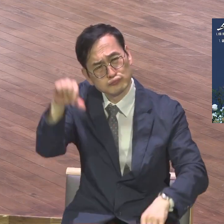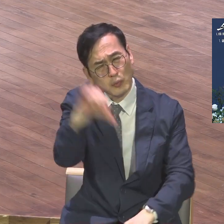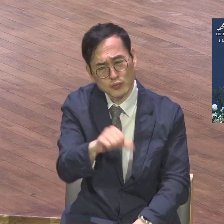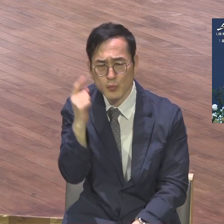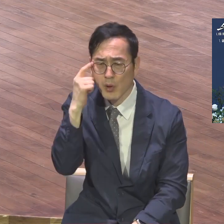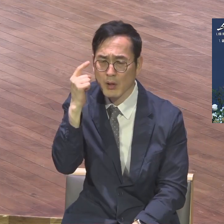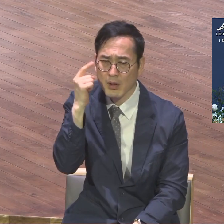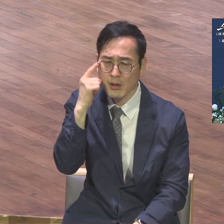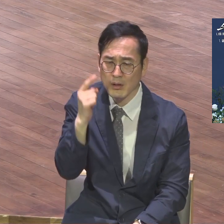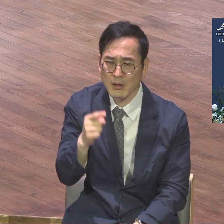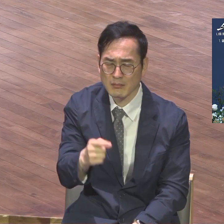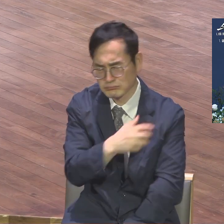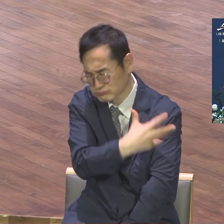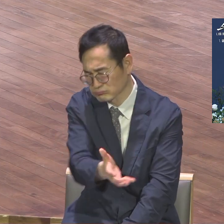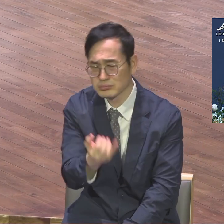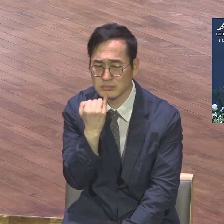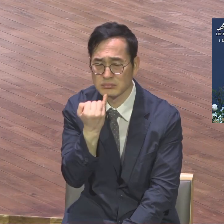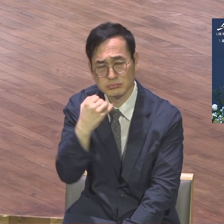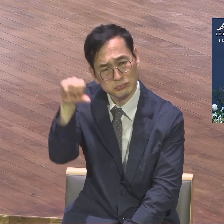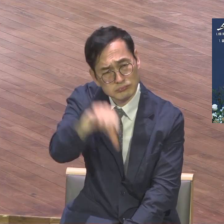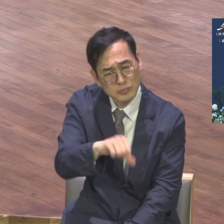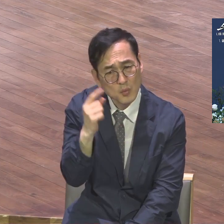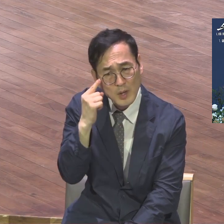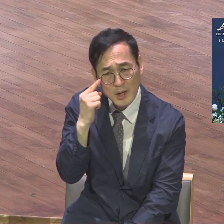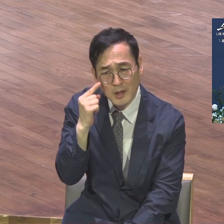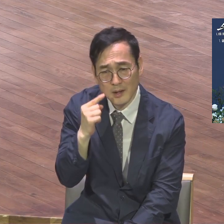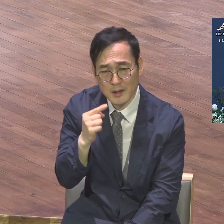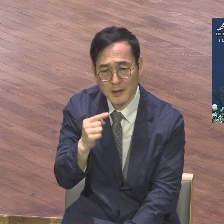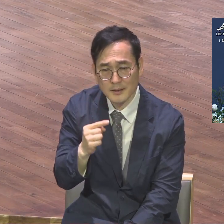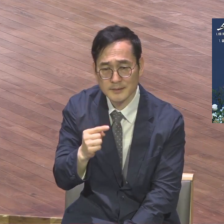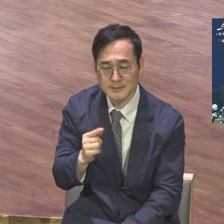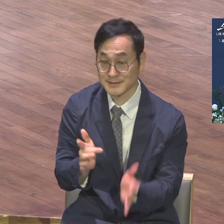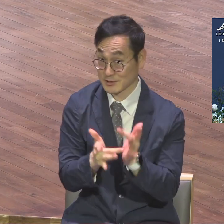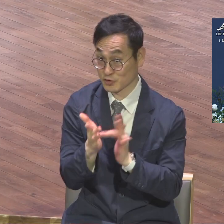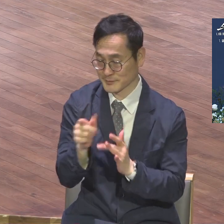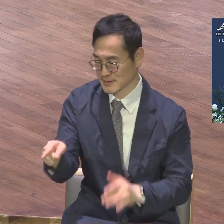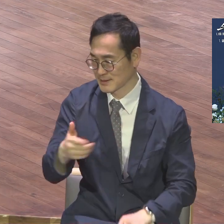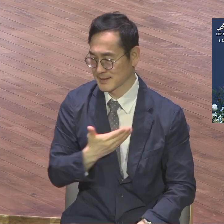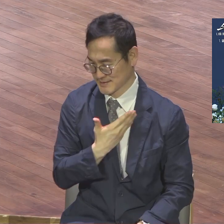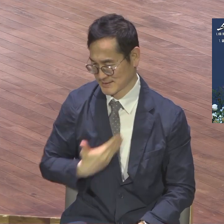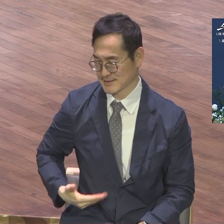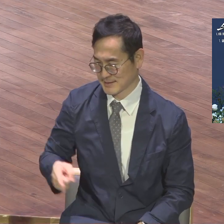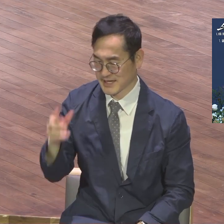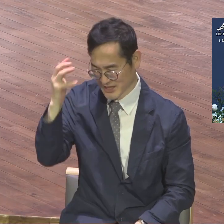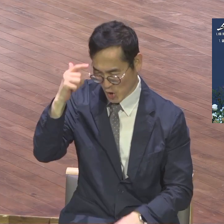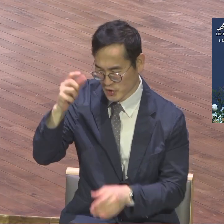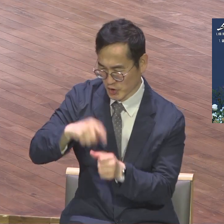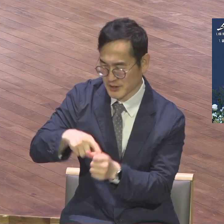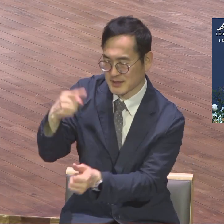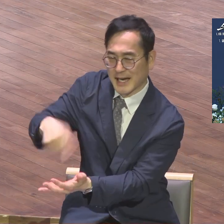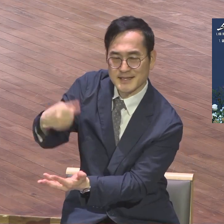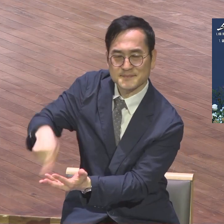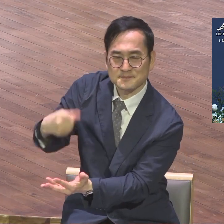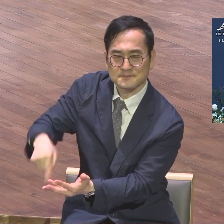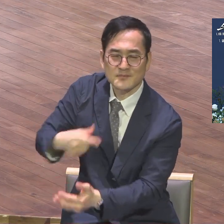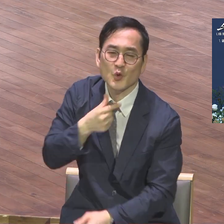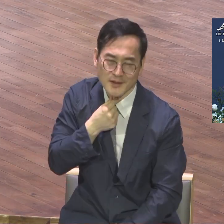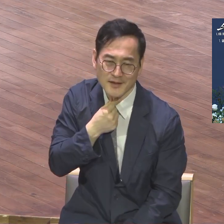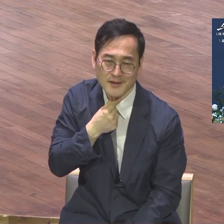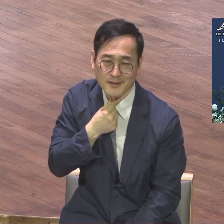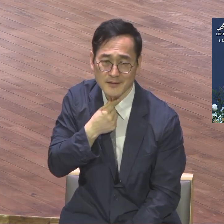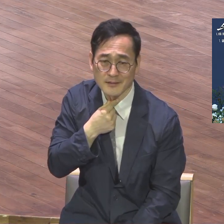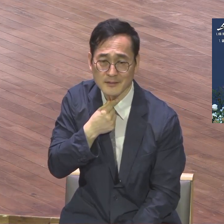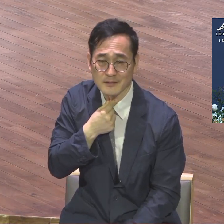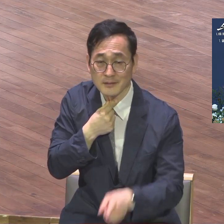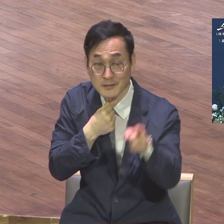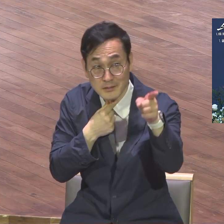그런데 이것은 예수님께서 제자들에게 아주 중요한 영적 교훈을 주기 위함이었어요. 무화과